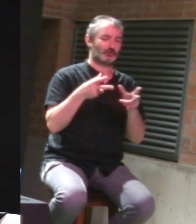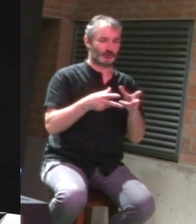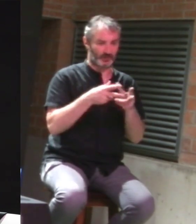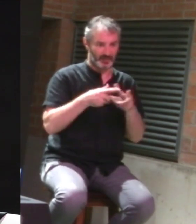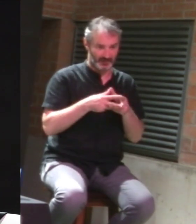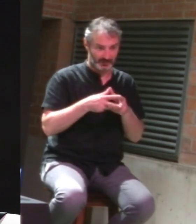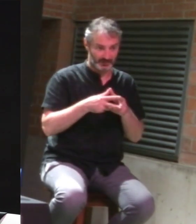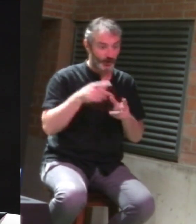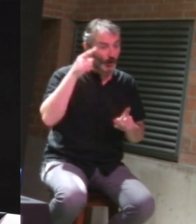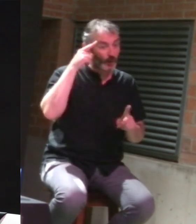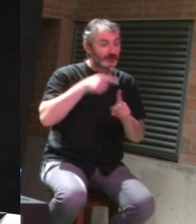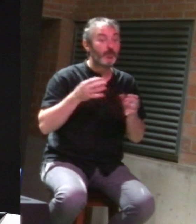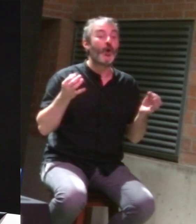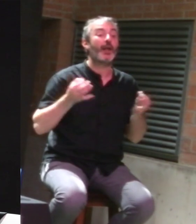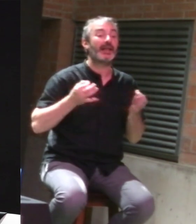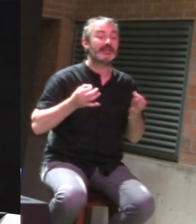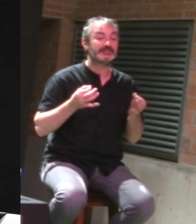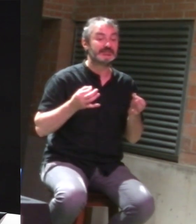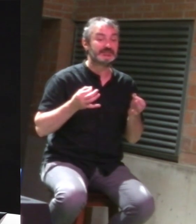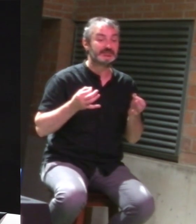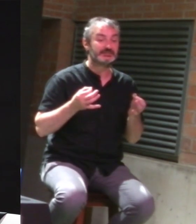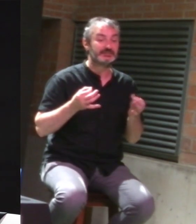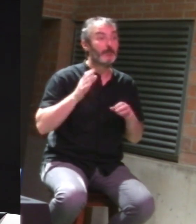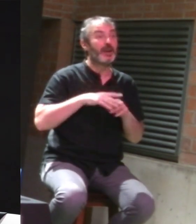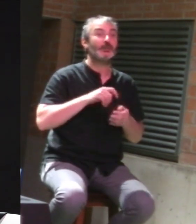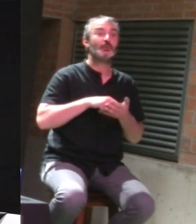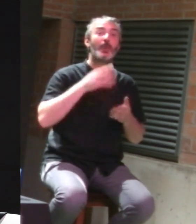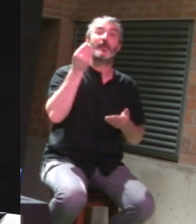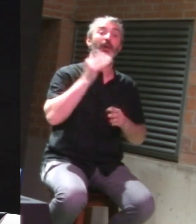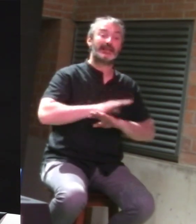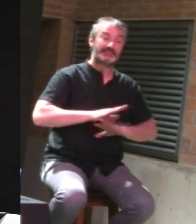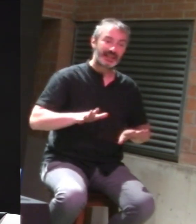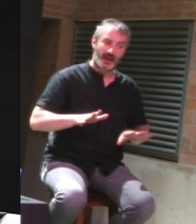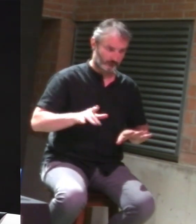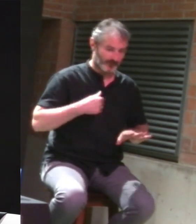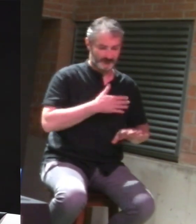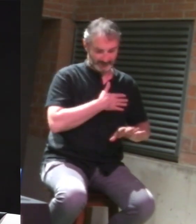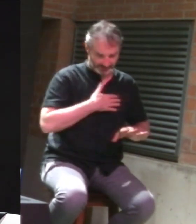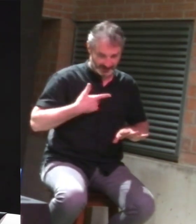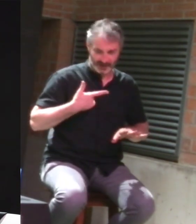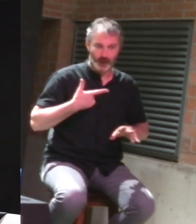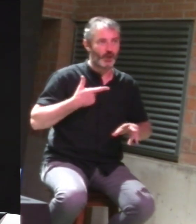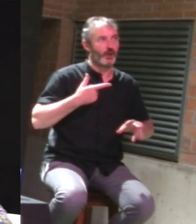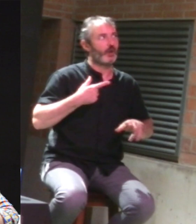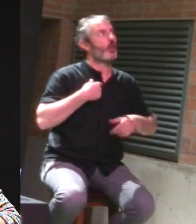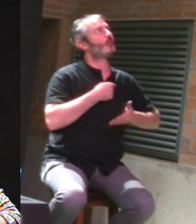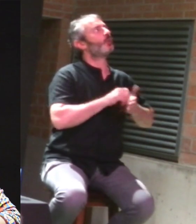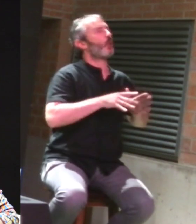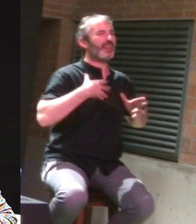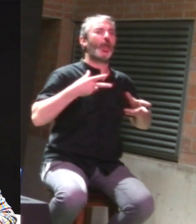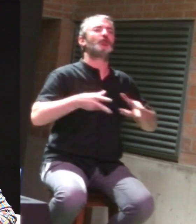perquè en definitiva el que volen no és només una millora salarial, sinó veritablement una societat